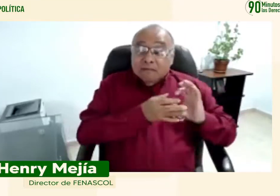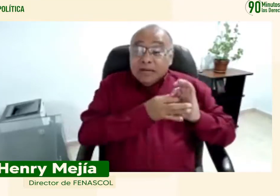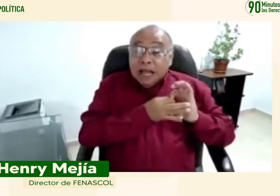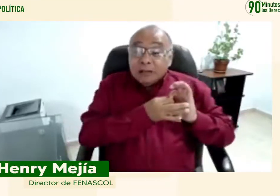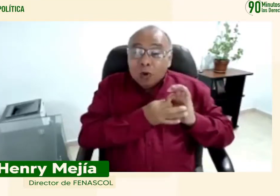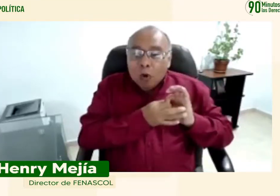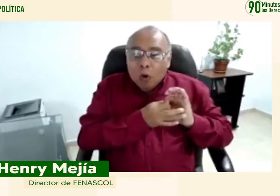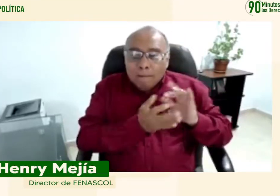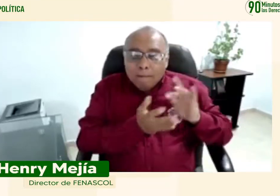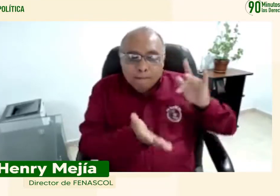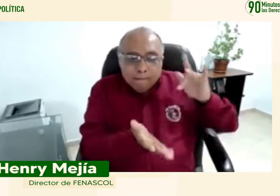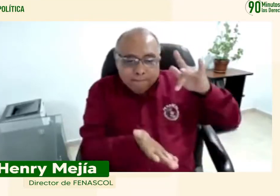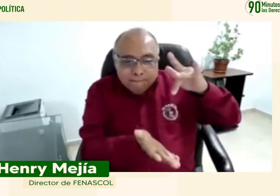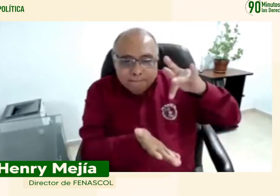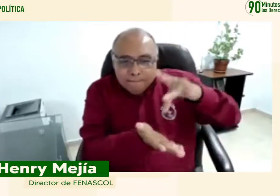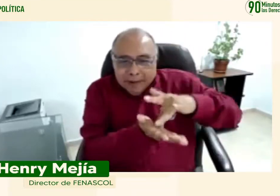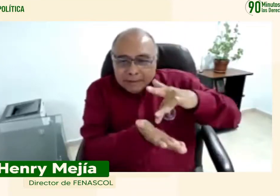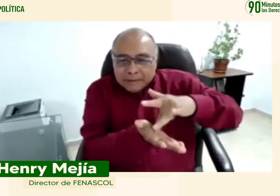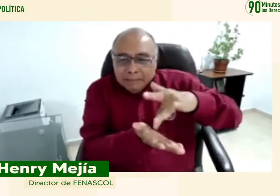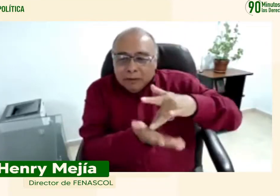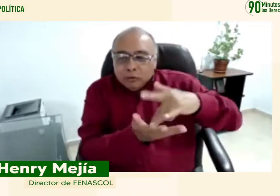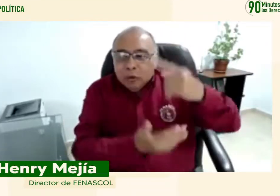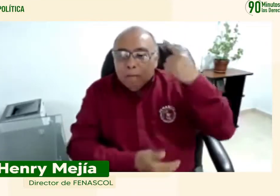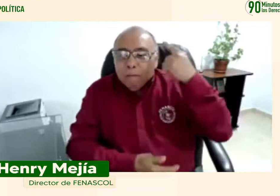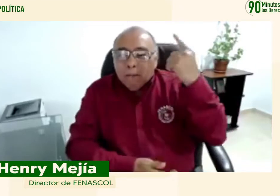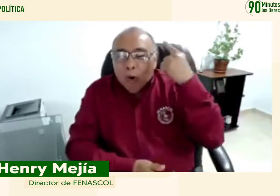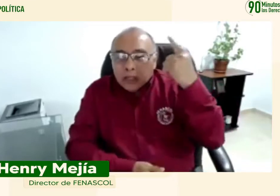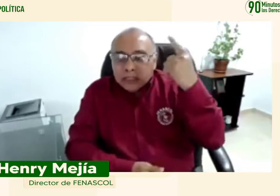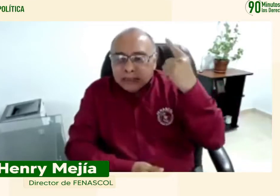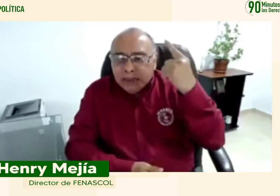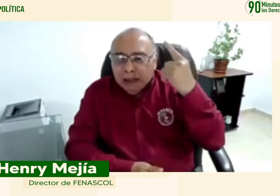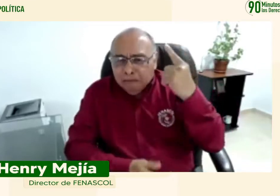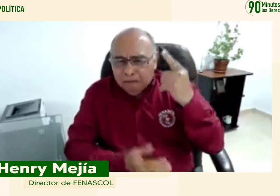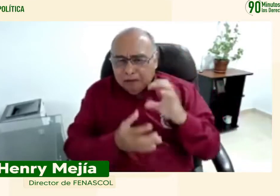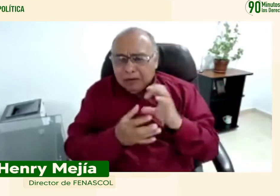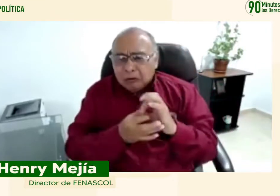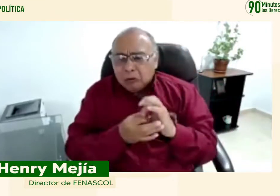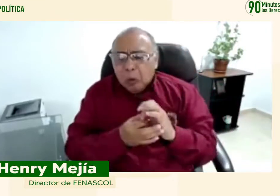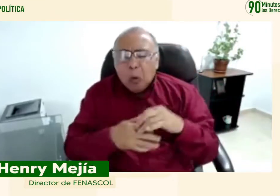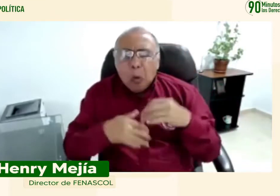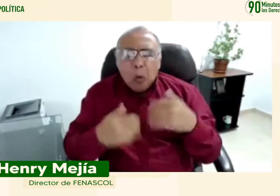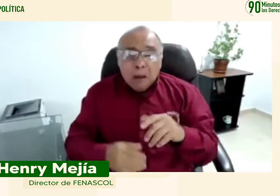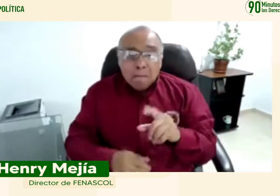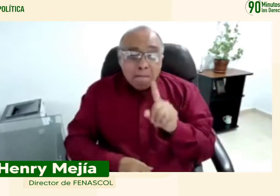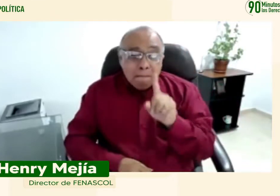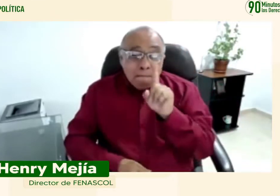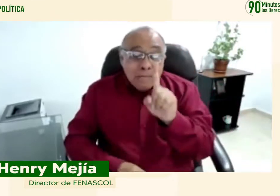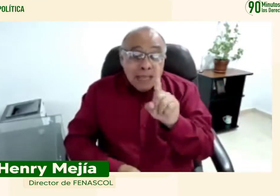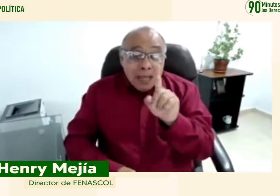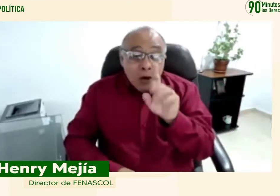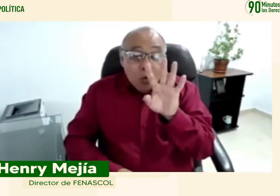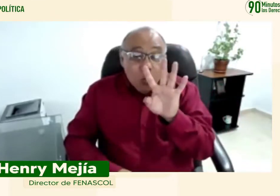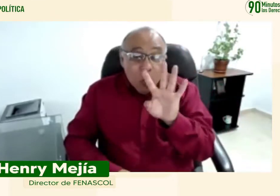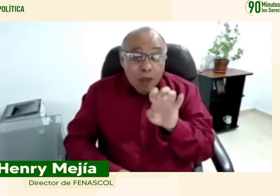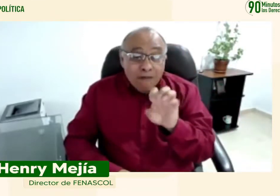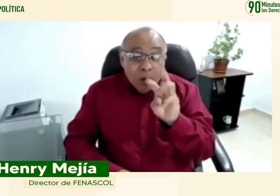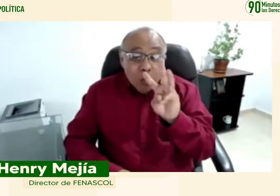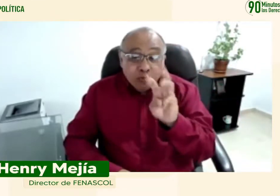sino también debemos devolvernos al tiempo y entender la participación política que ha tenido final con estamos hablando